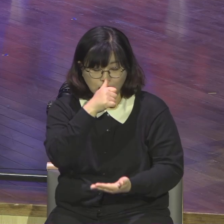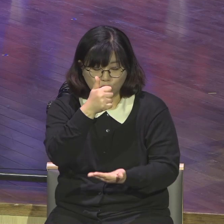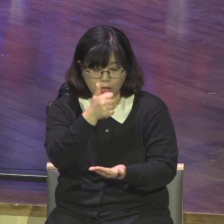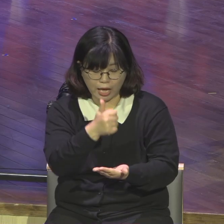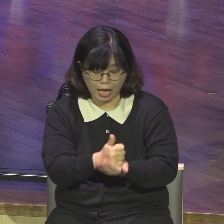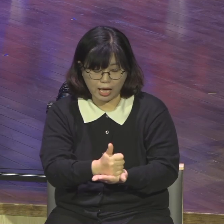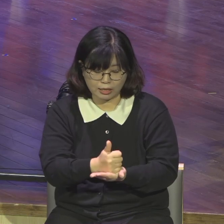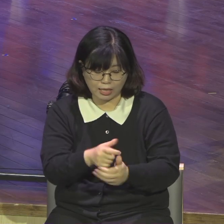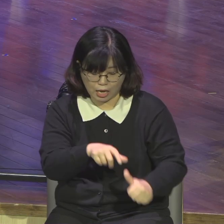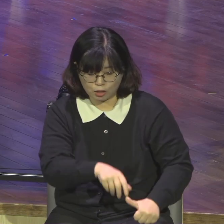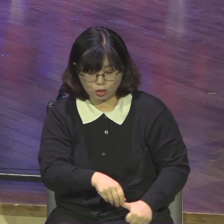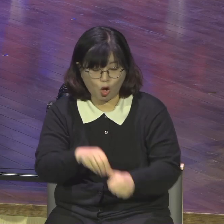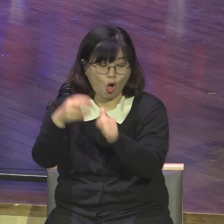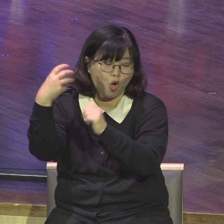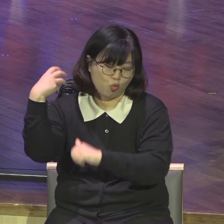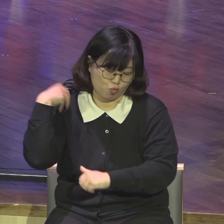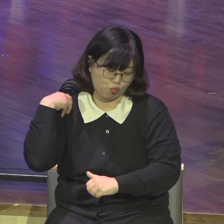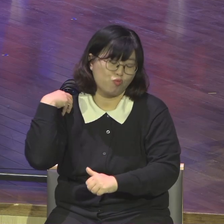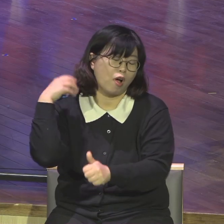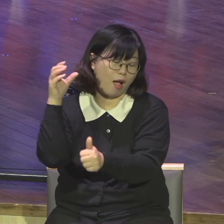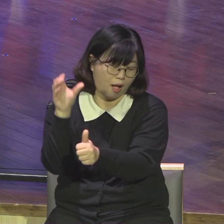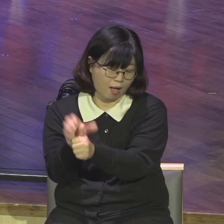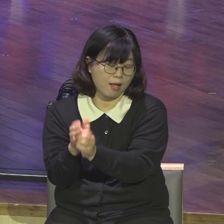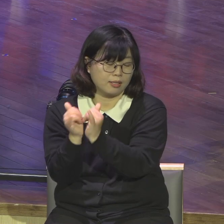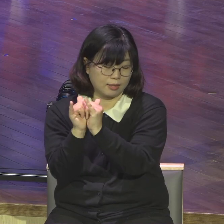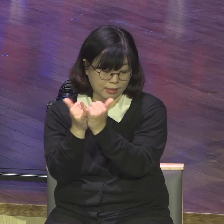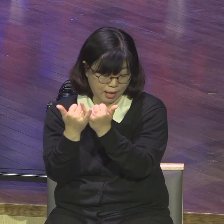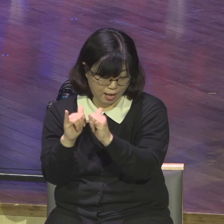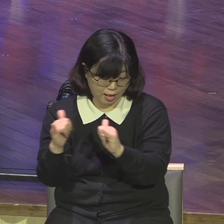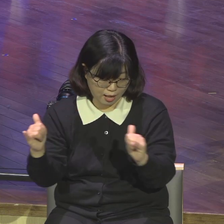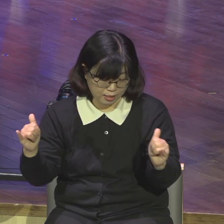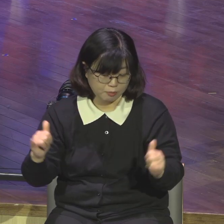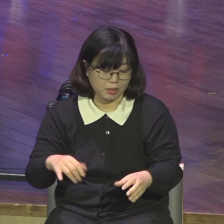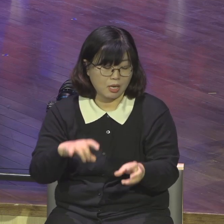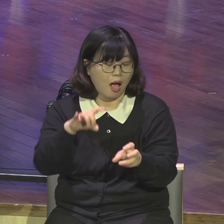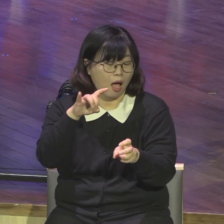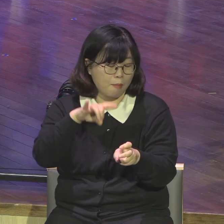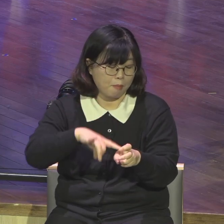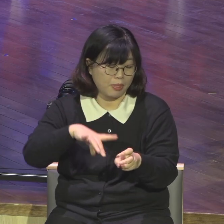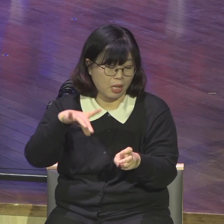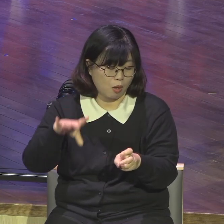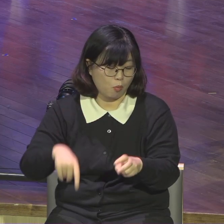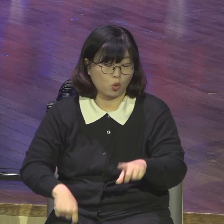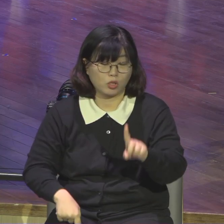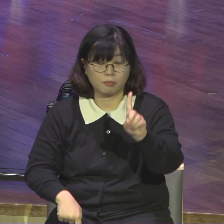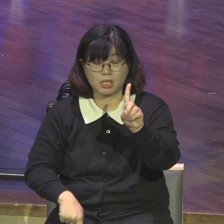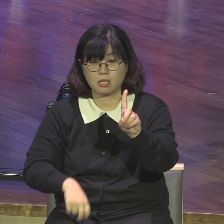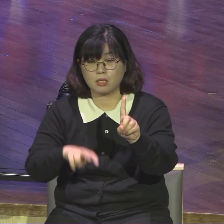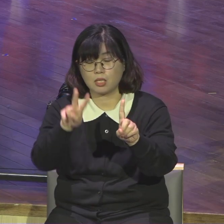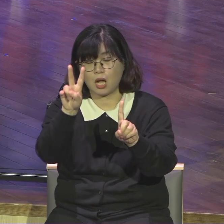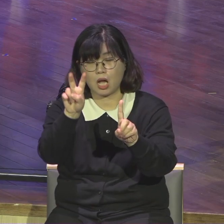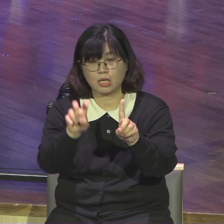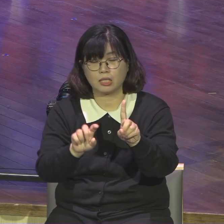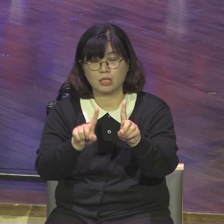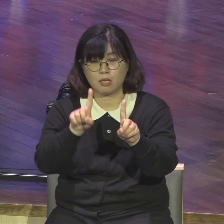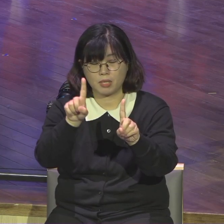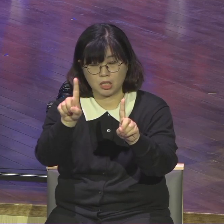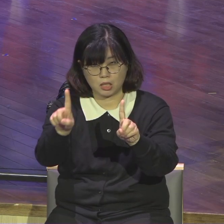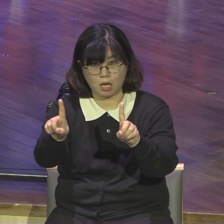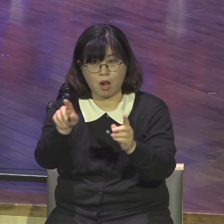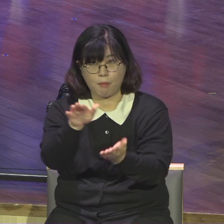백성을 그들의 죄에서 구원할 자이심이라 하니라 마태복음